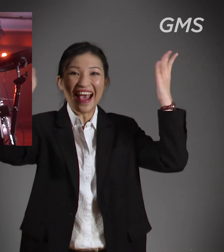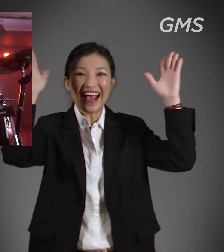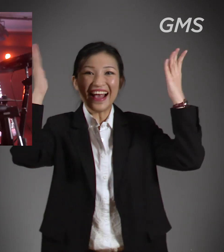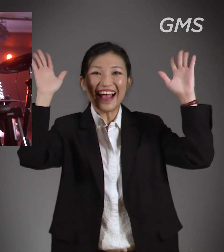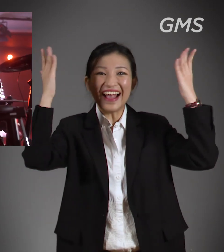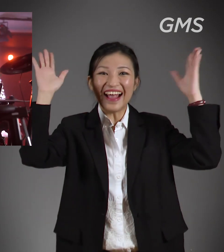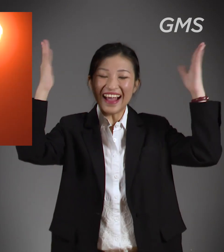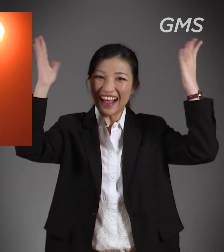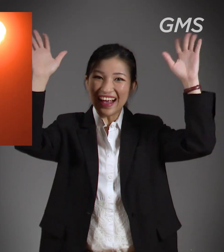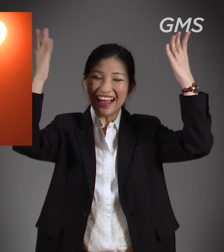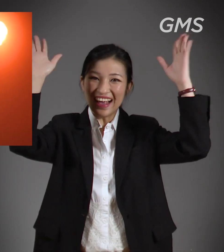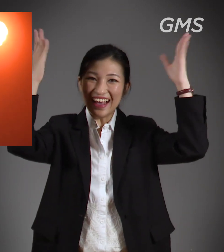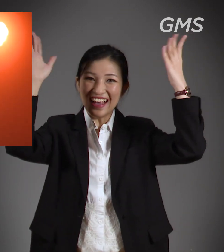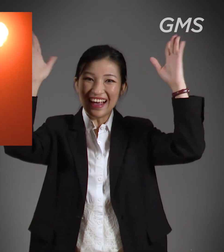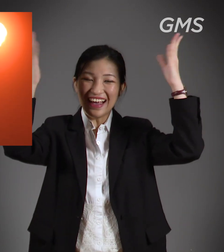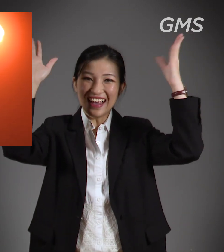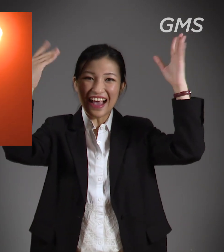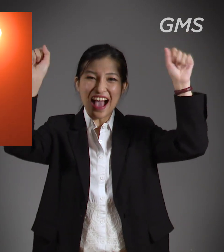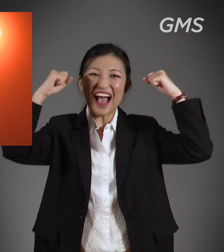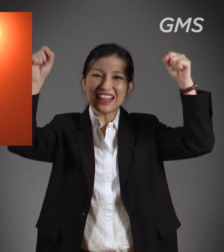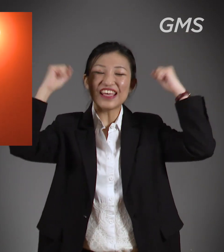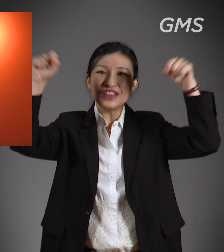Mari kita berikan sorak-sorai bagi Tuhan kita. Haleluya.